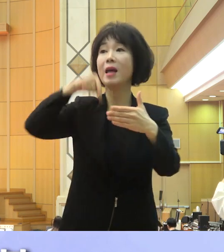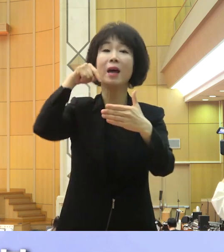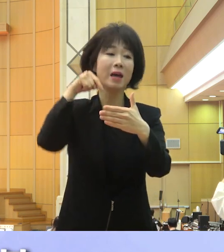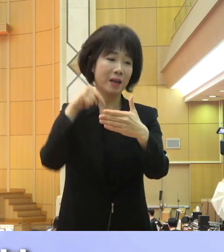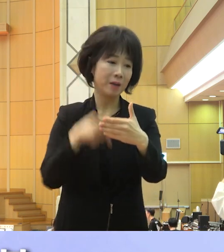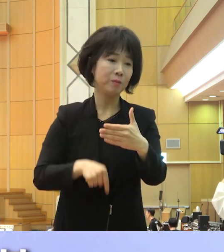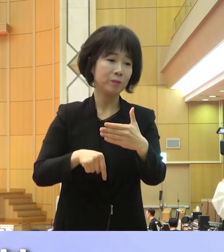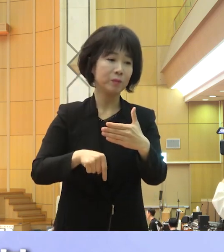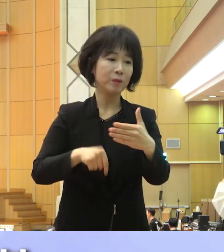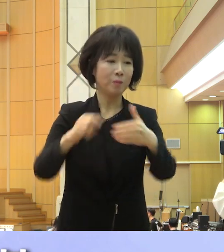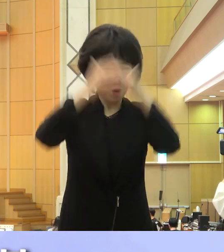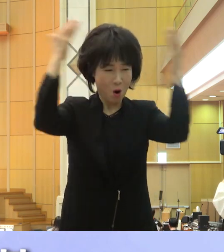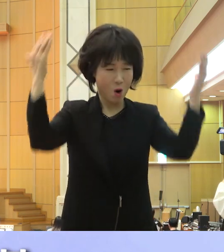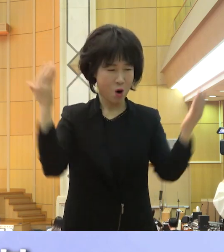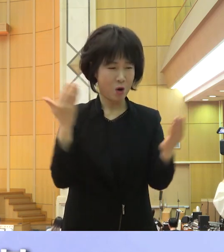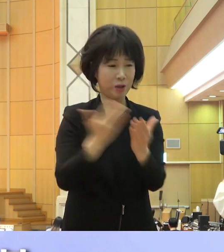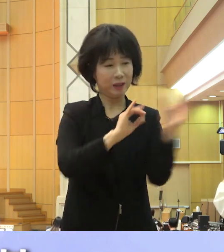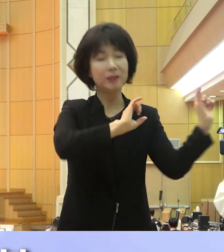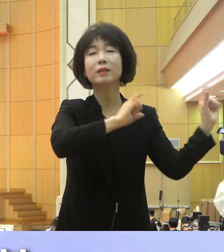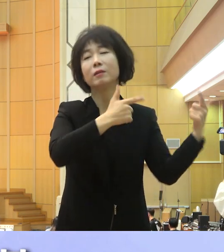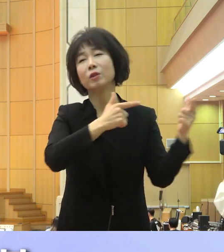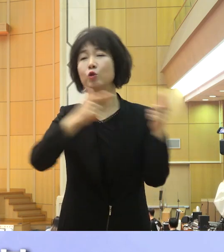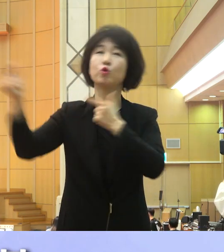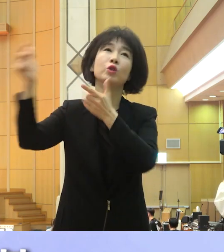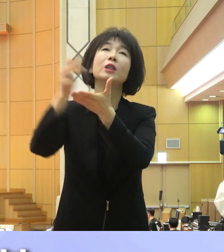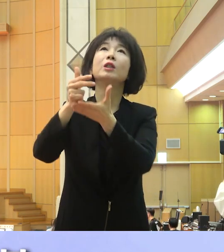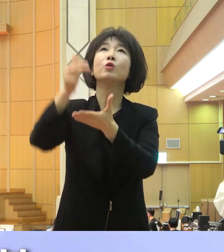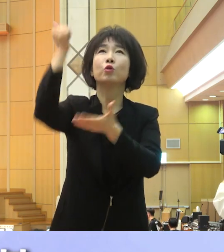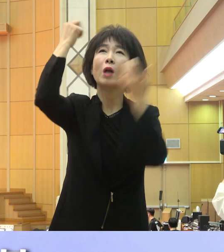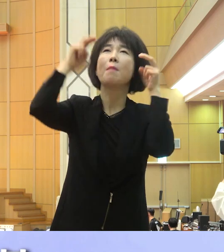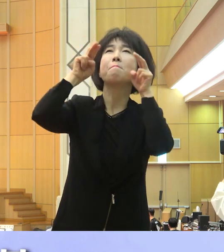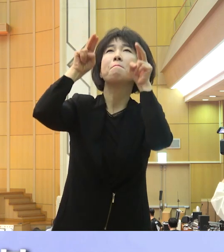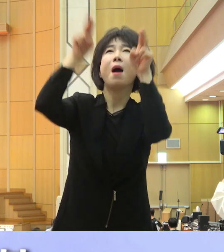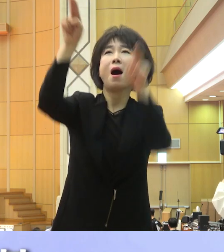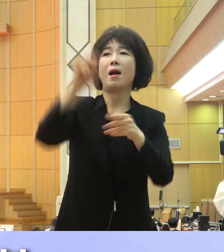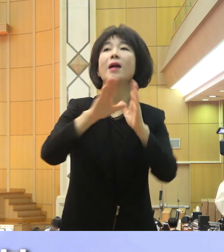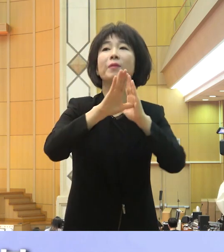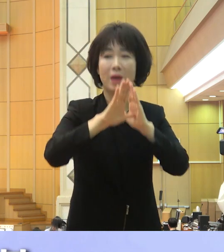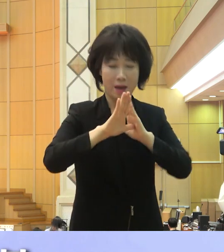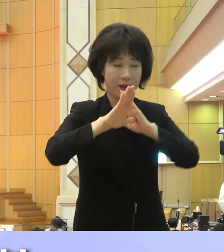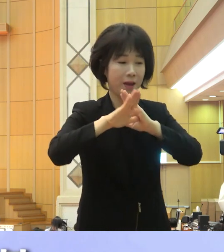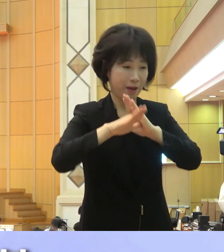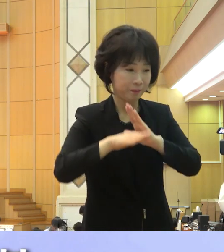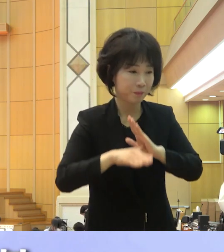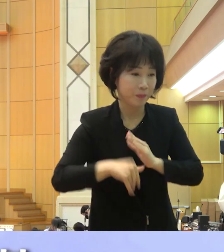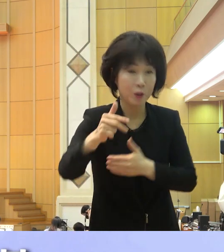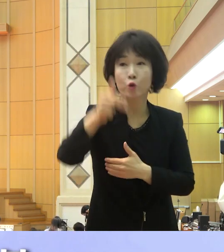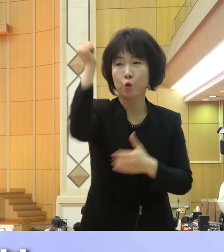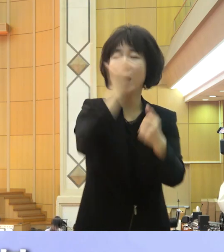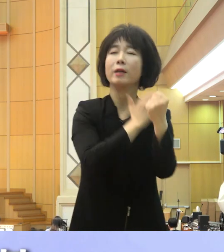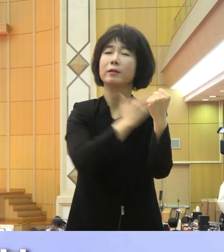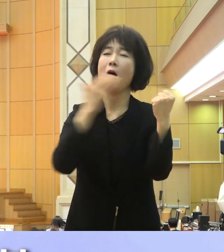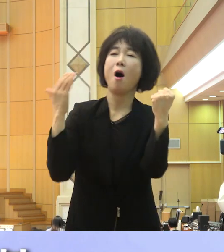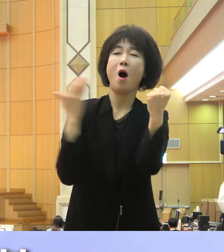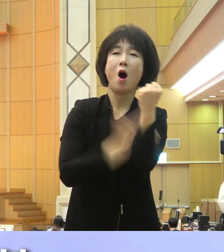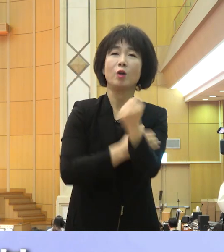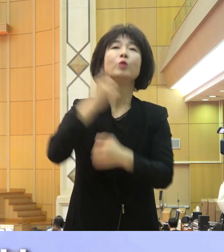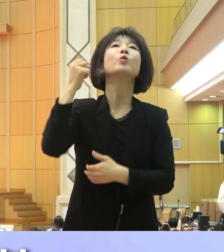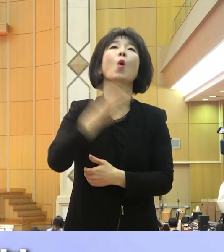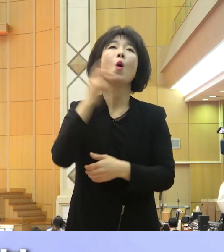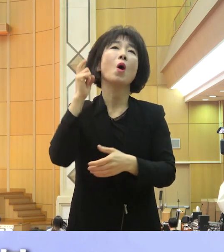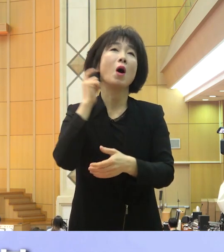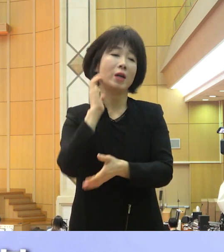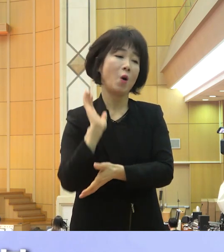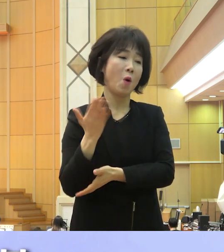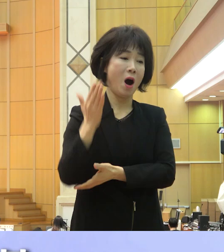내 안에 모든 것 주를 바랄 때 주의 능력